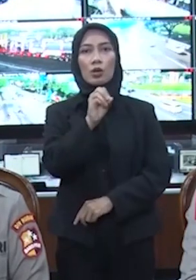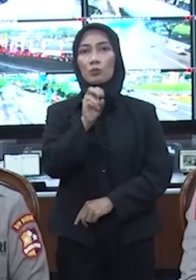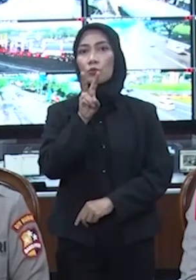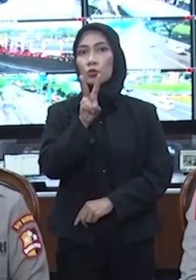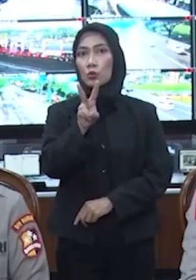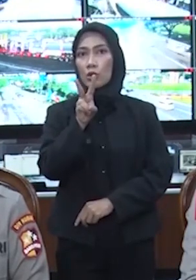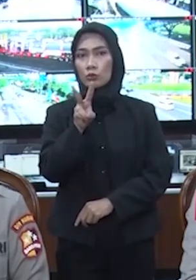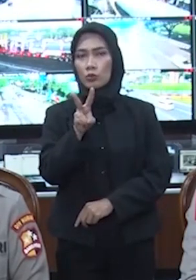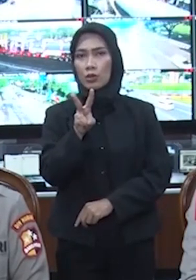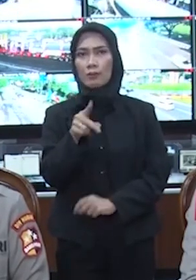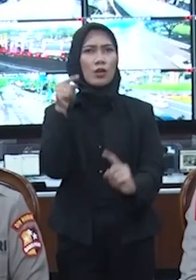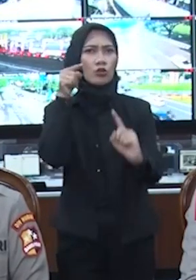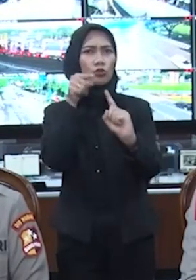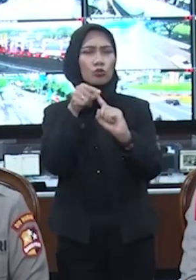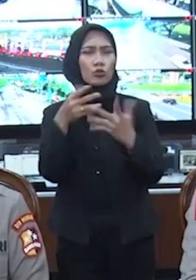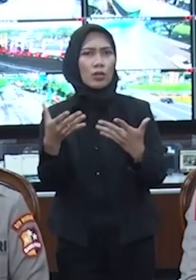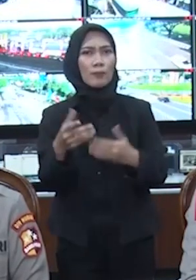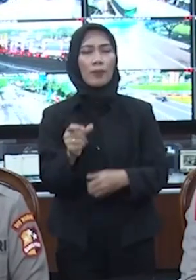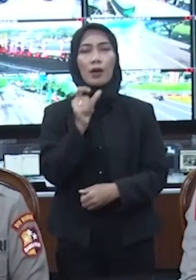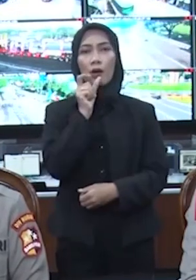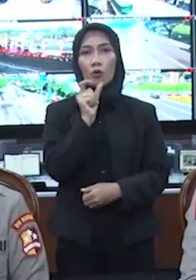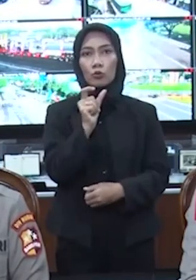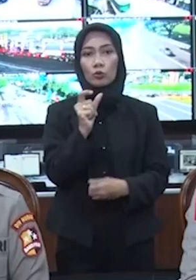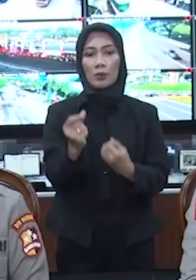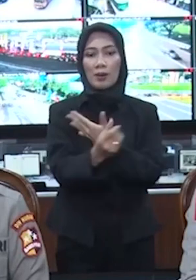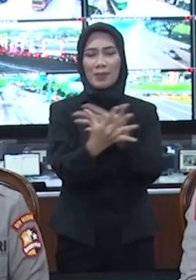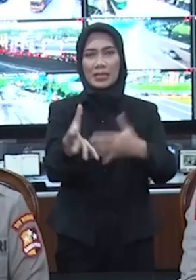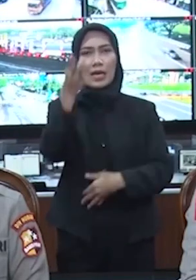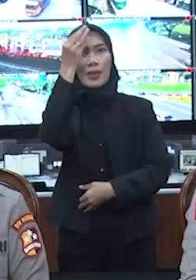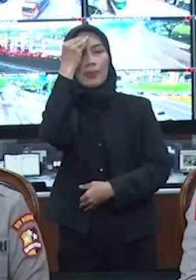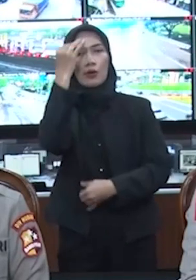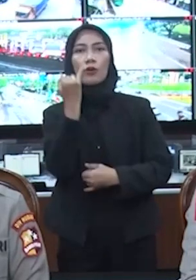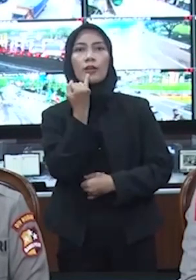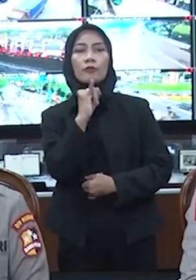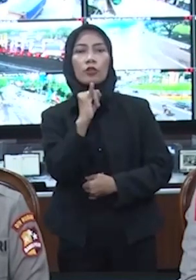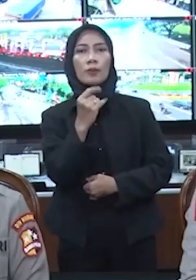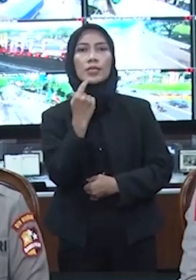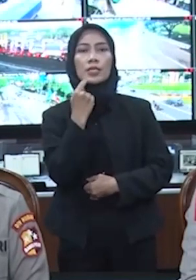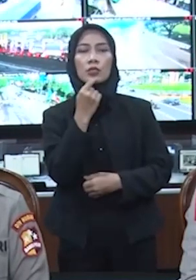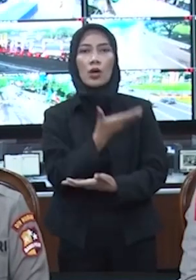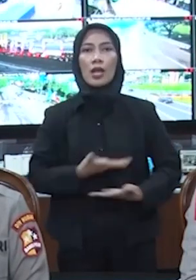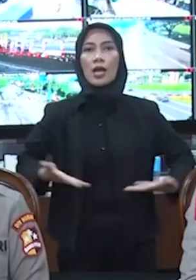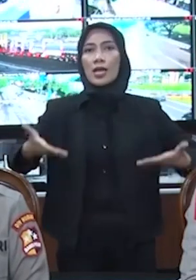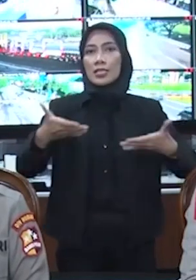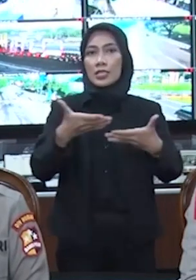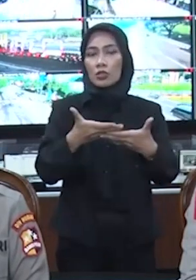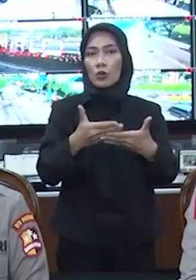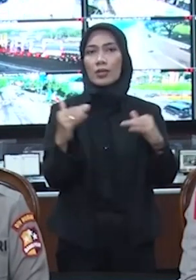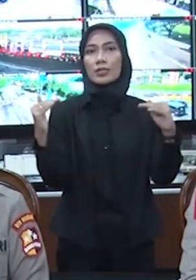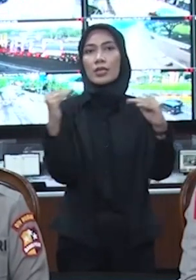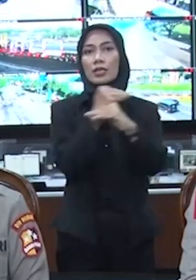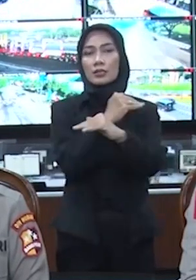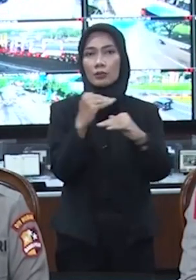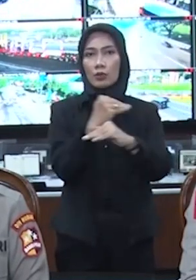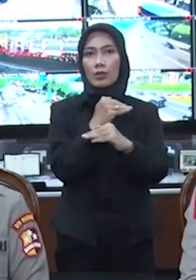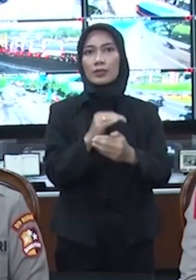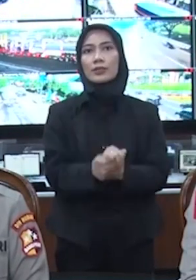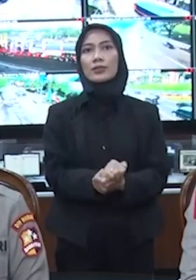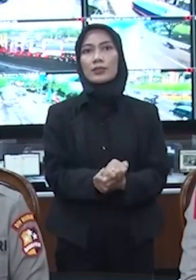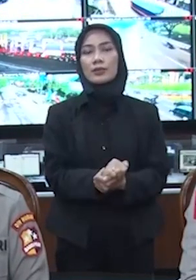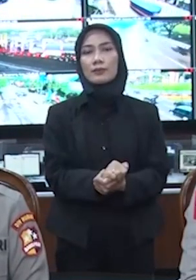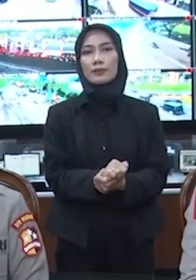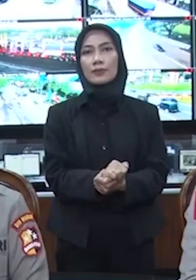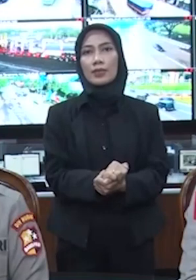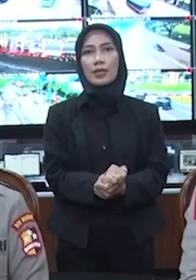dengan maksud untuk memberikan informasi kepada masyarakat tentang situasi kamsel lantas di hari